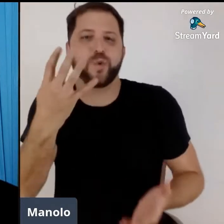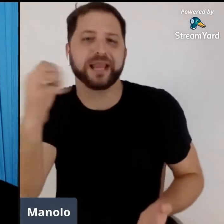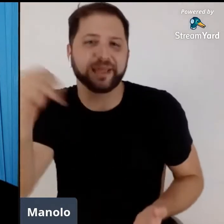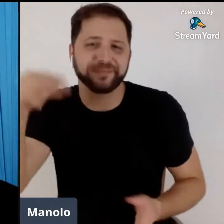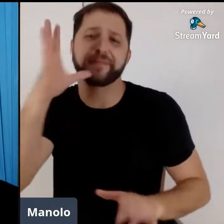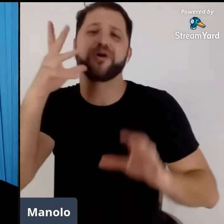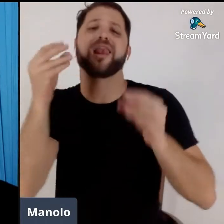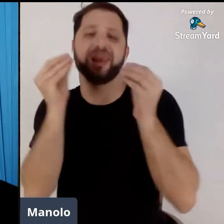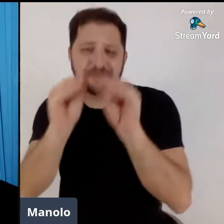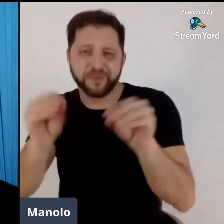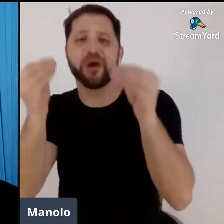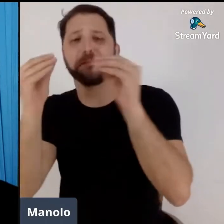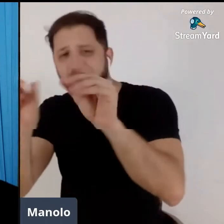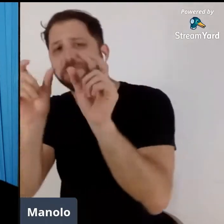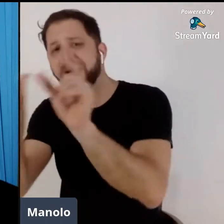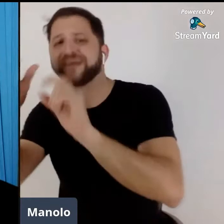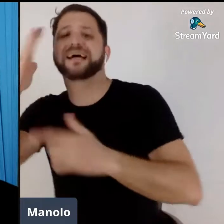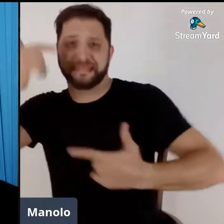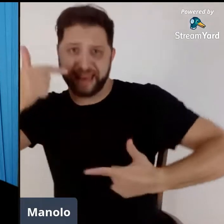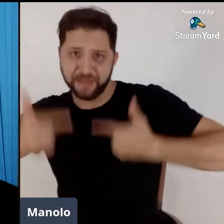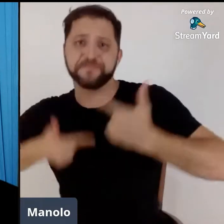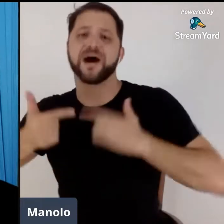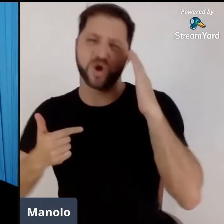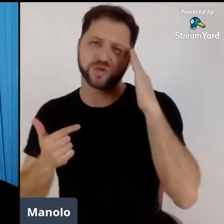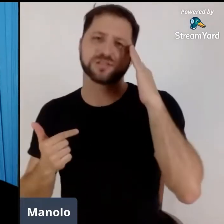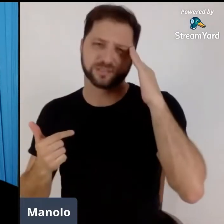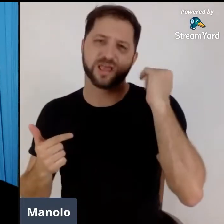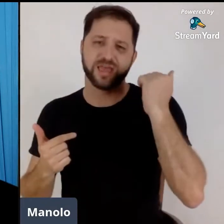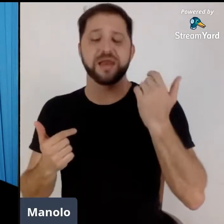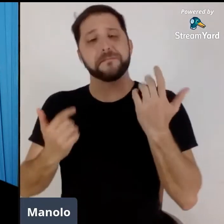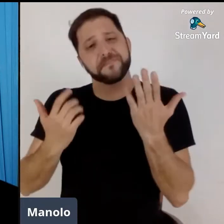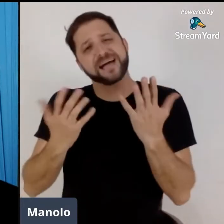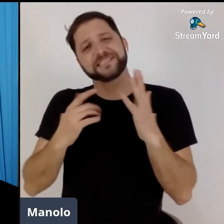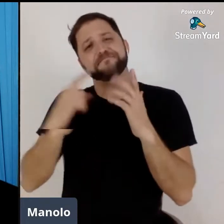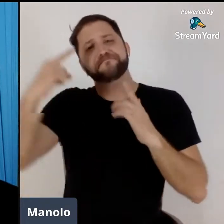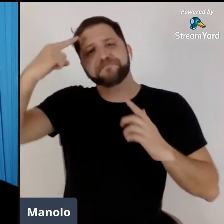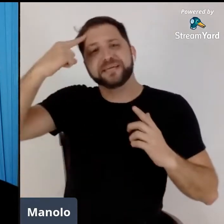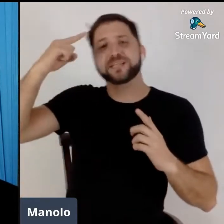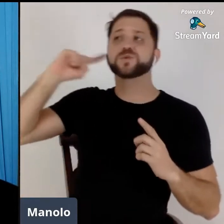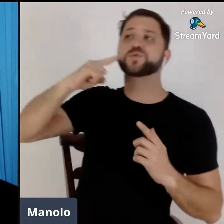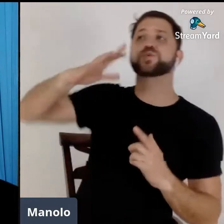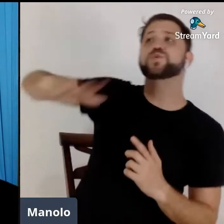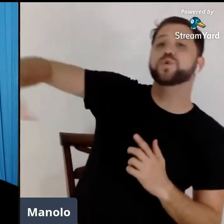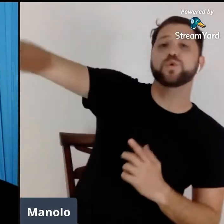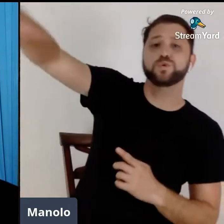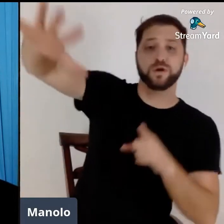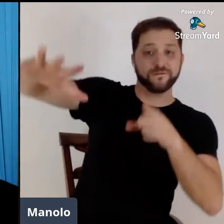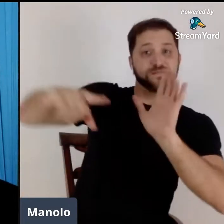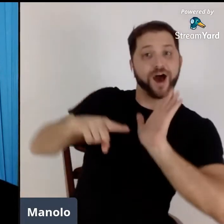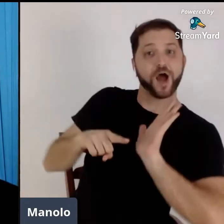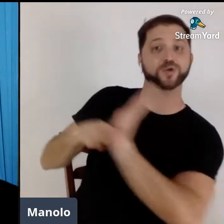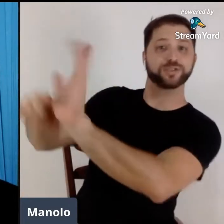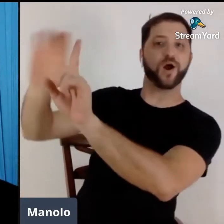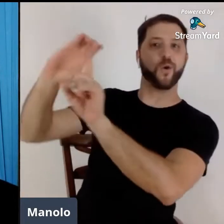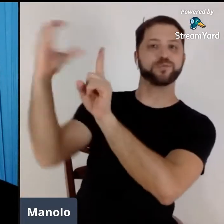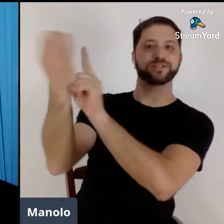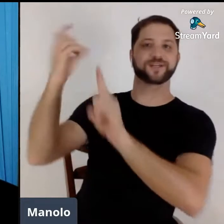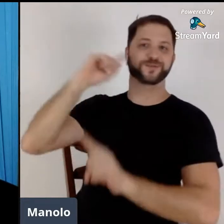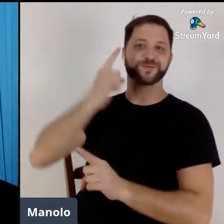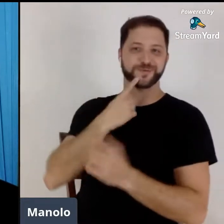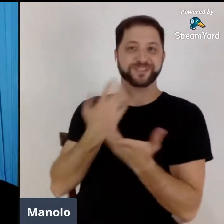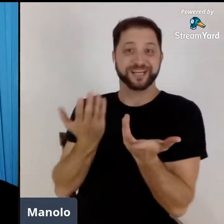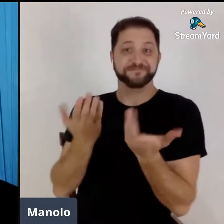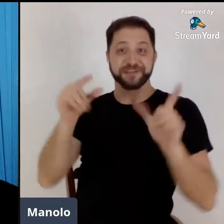Porque o surdo não é igual a gente. O surdo, ele não. A gente fala para o surdo, a gente fala para nós que